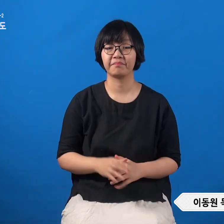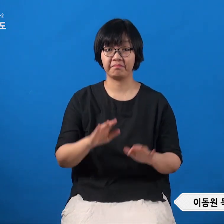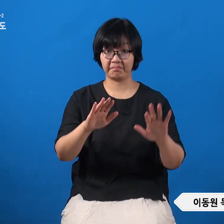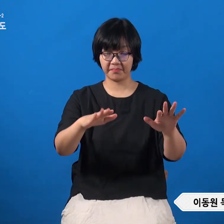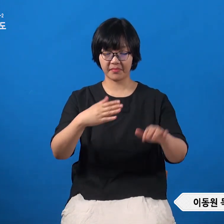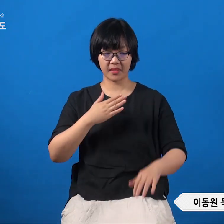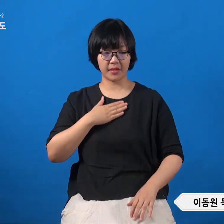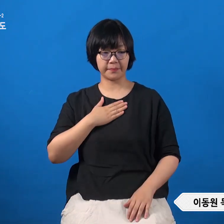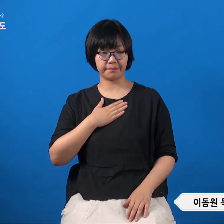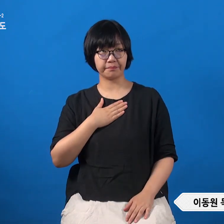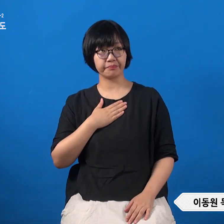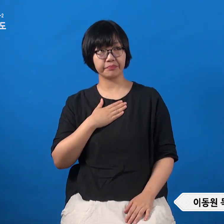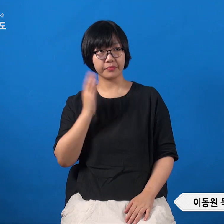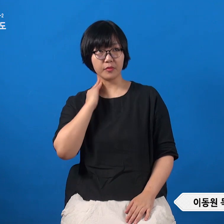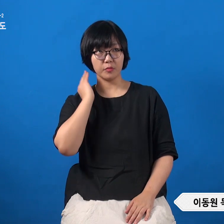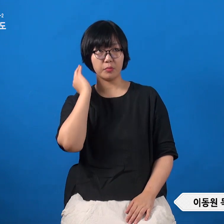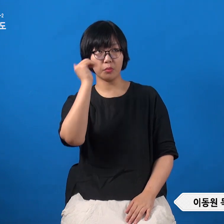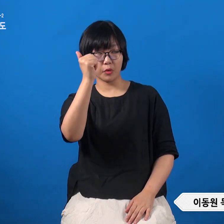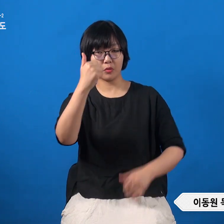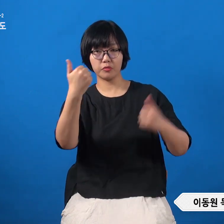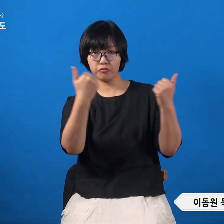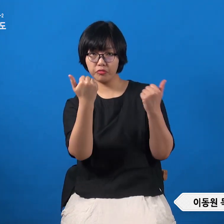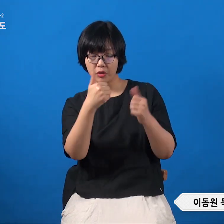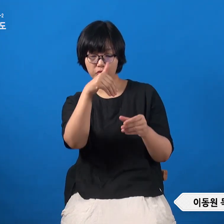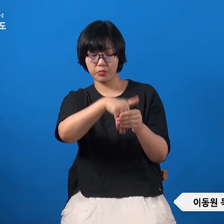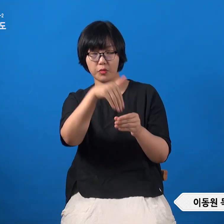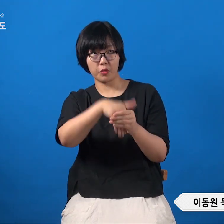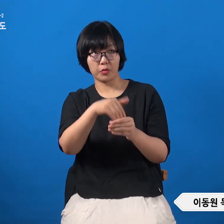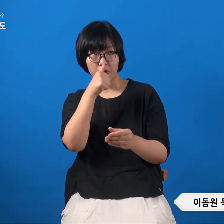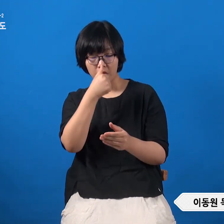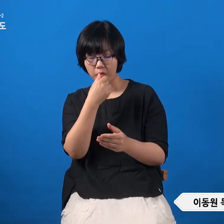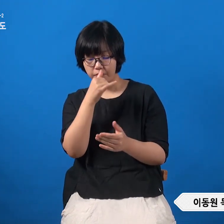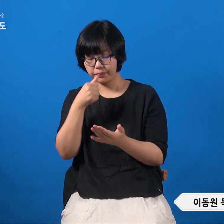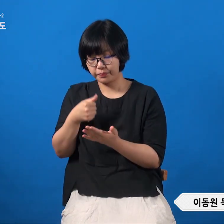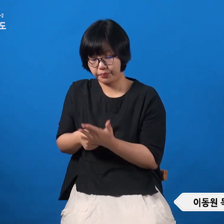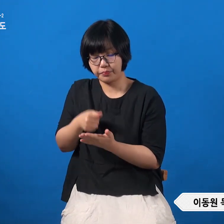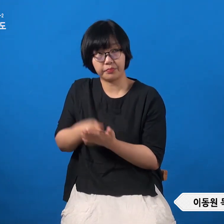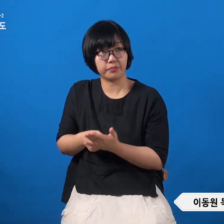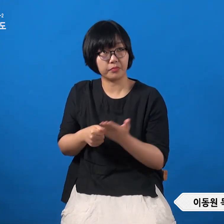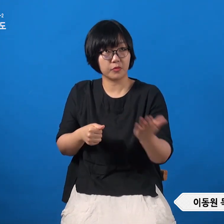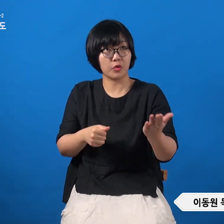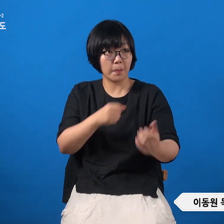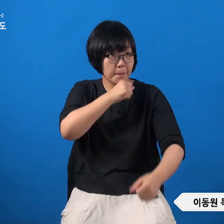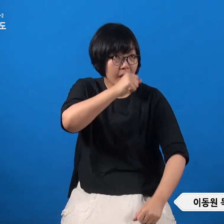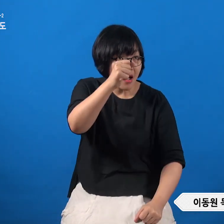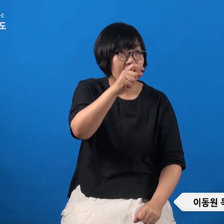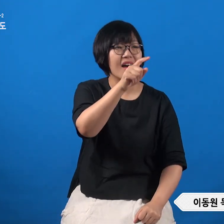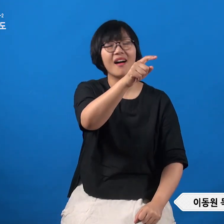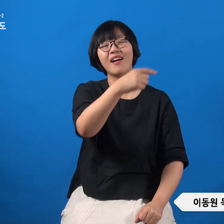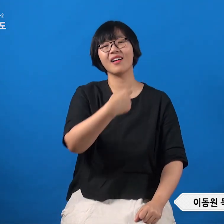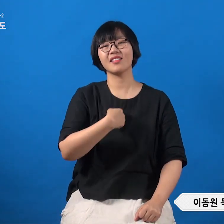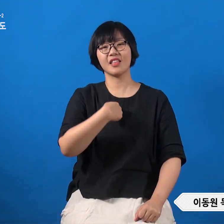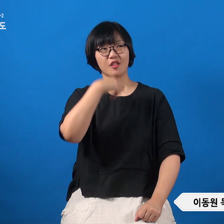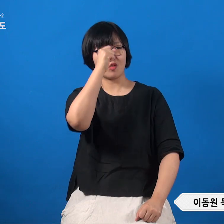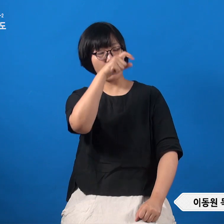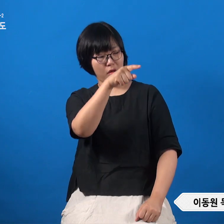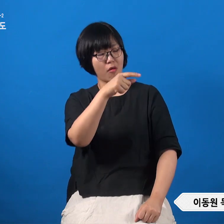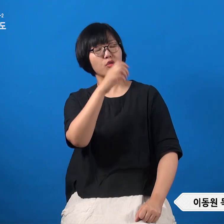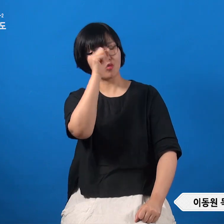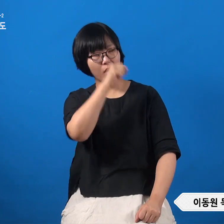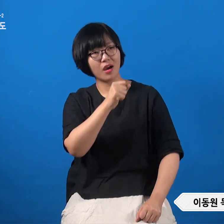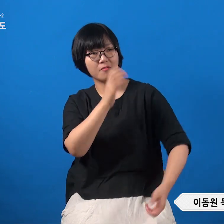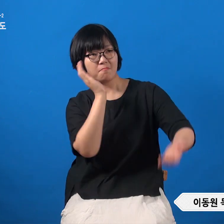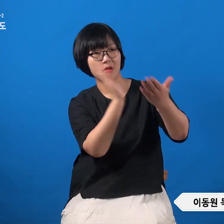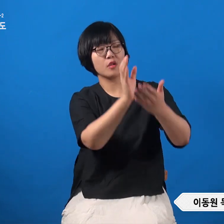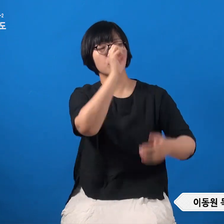내가 투표해서 그 자리에 올라간 지도자가 있다면 그 지도자를 위해, 다시 말하면 내가 선호하는